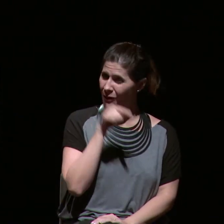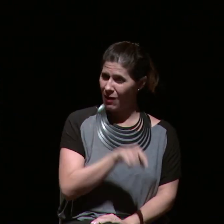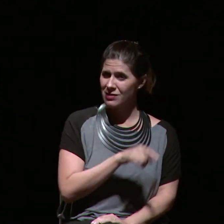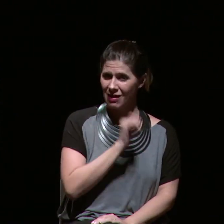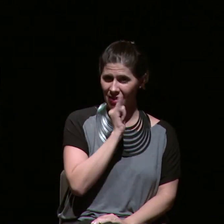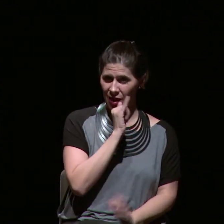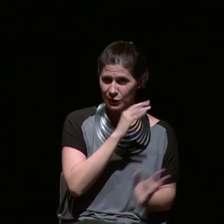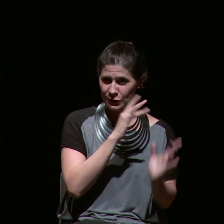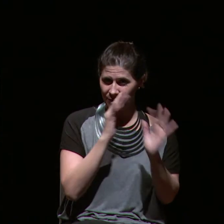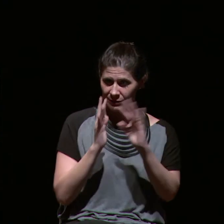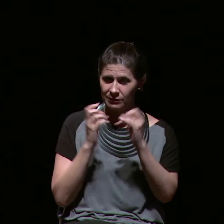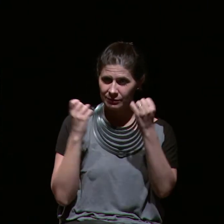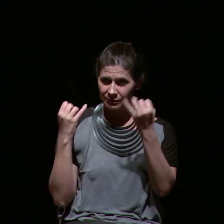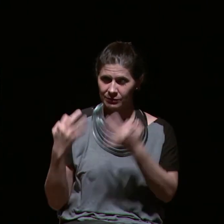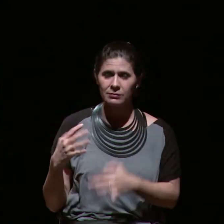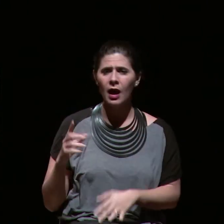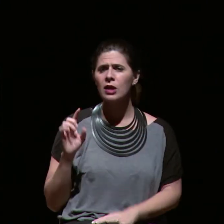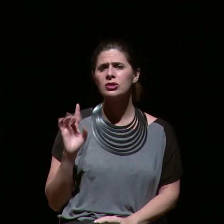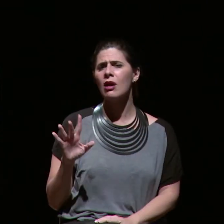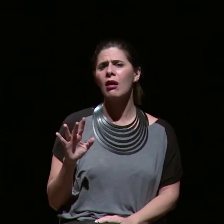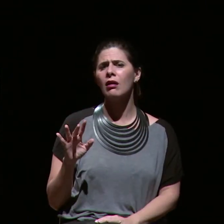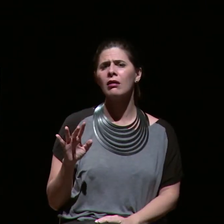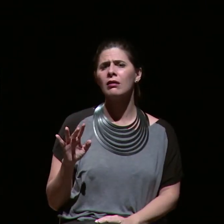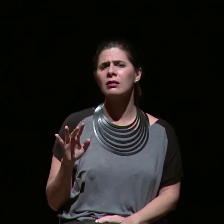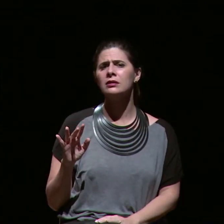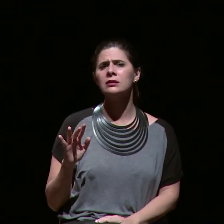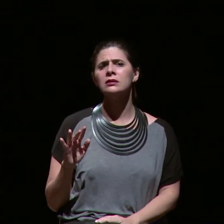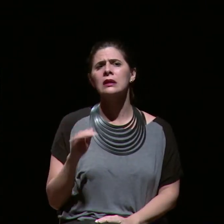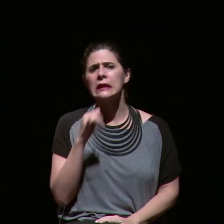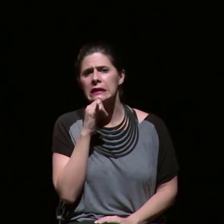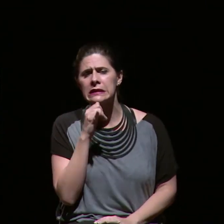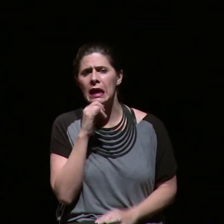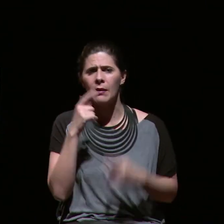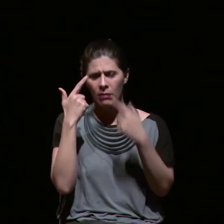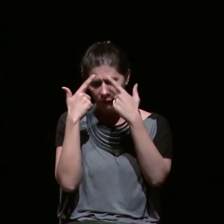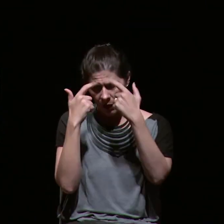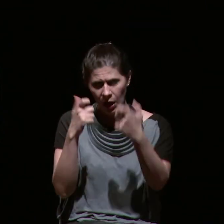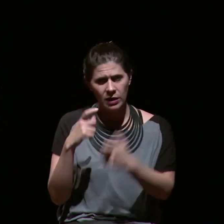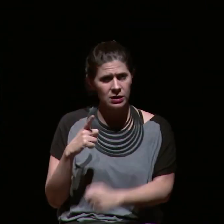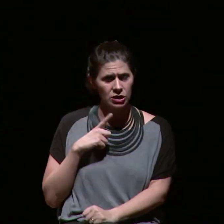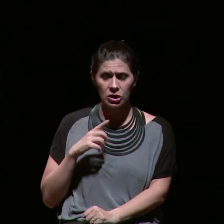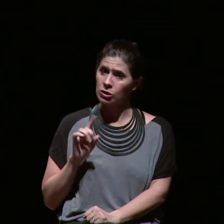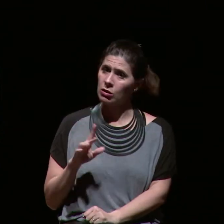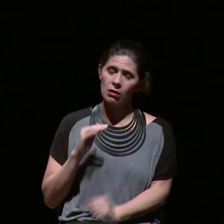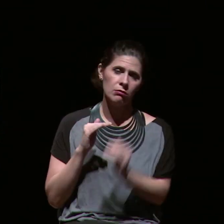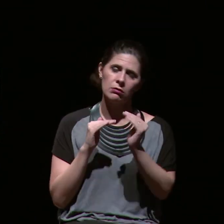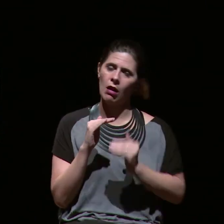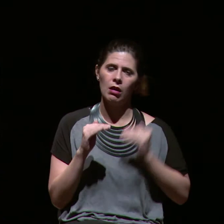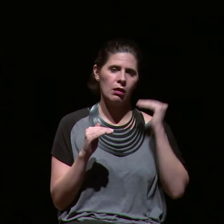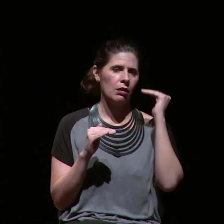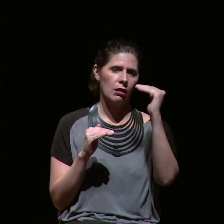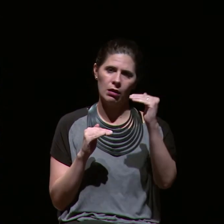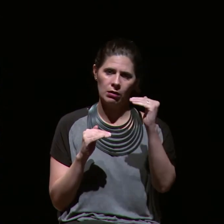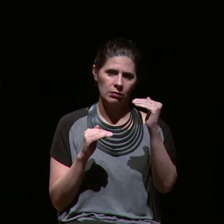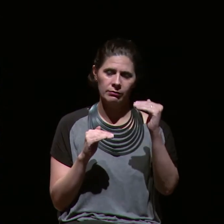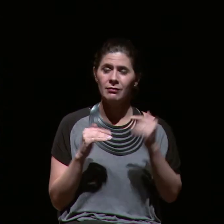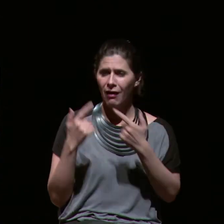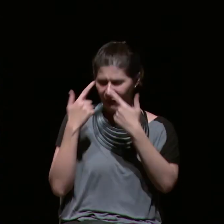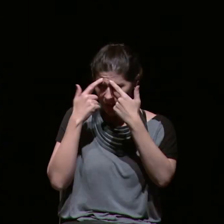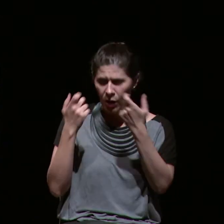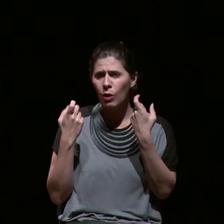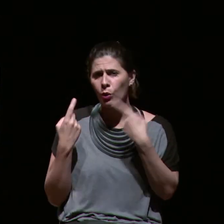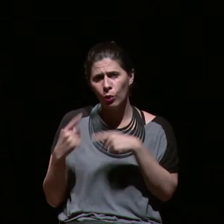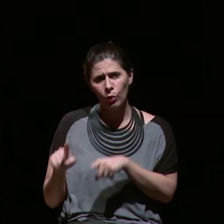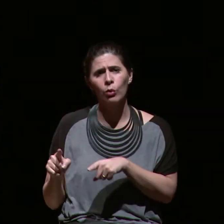para além de uma anunciação ou exemplificação dos diversos tipos de violência perpetradas contra as populações negras escravizadas ao longo dos